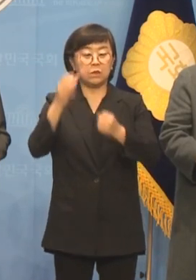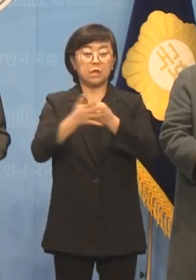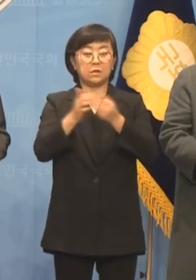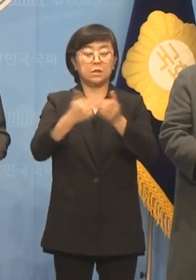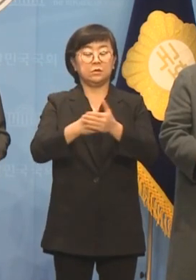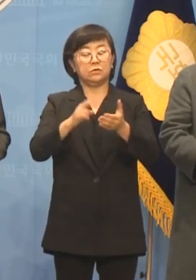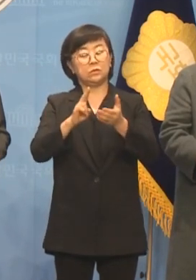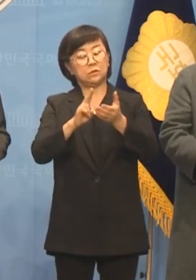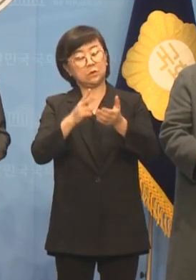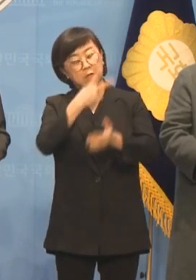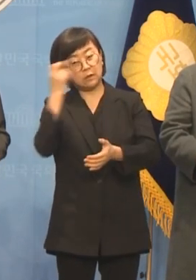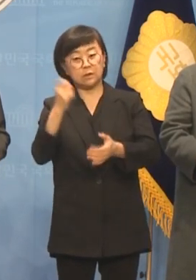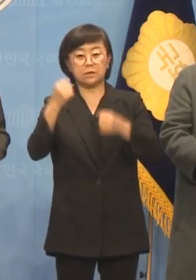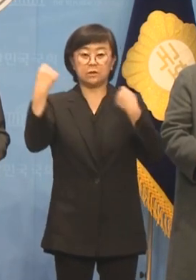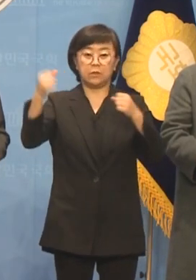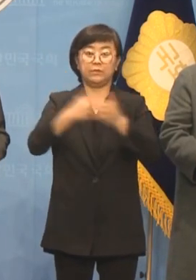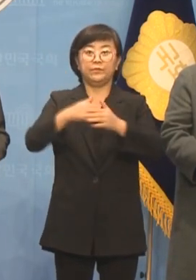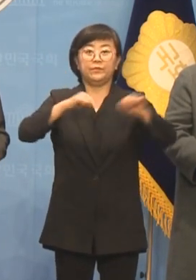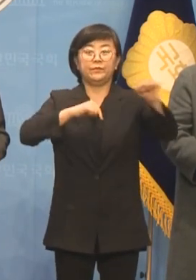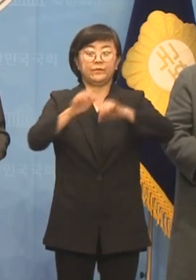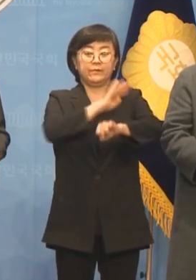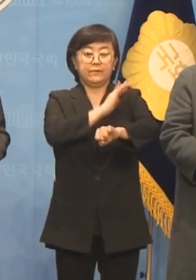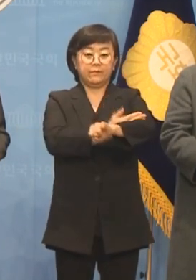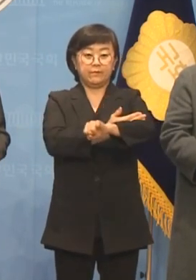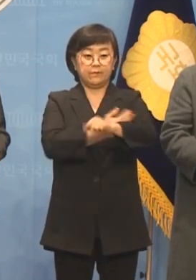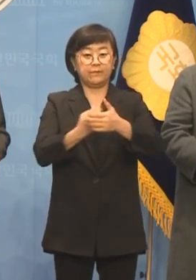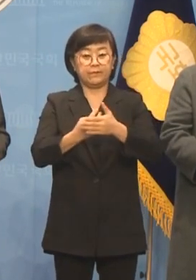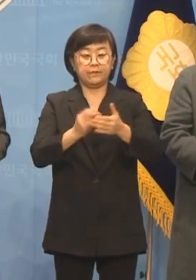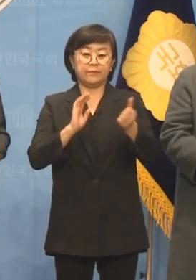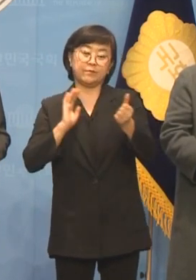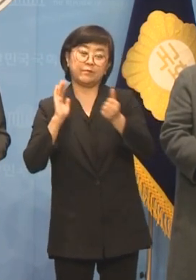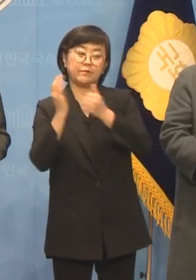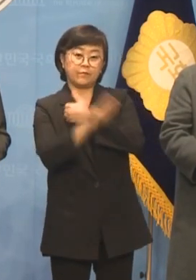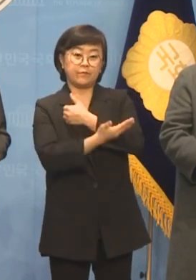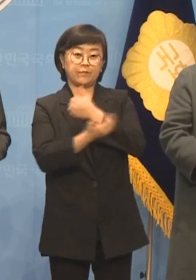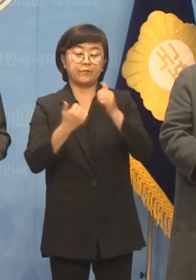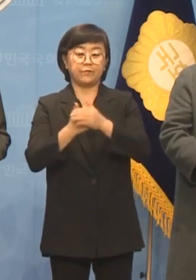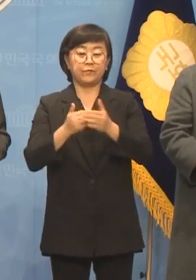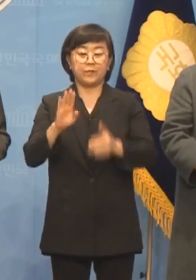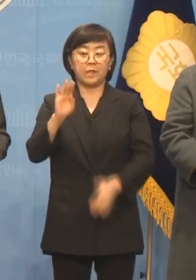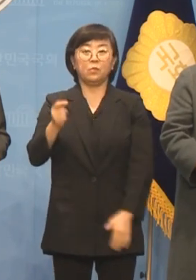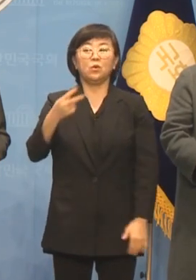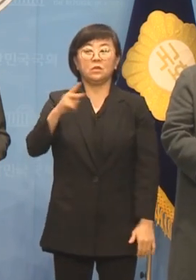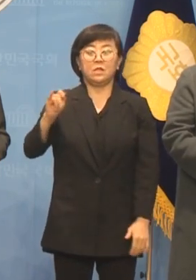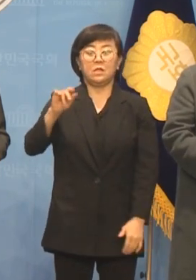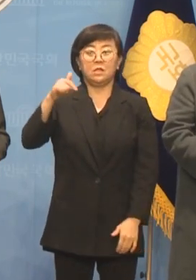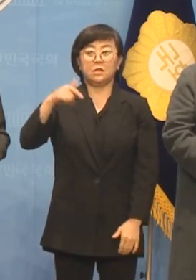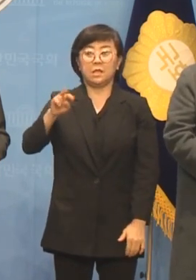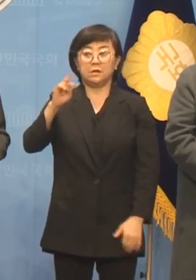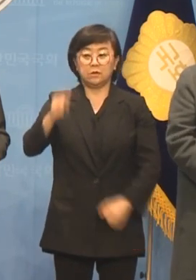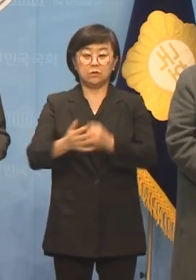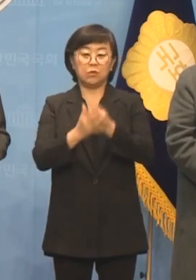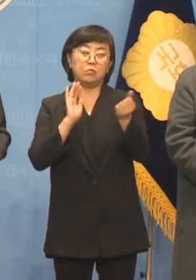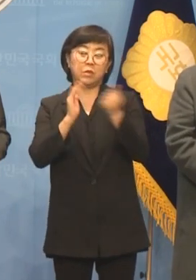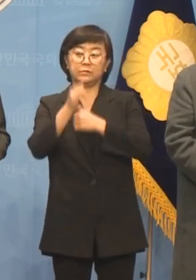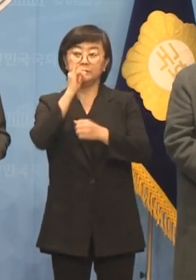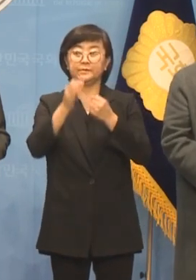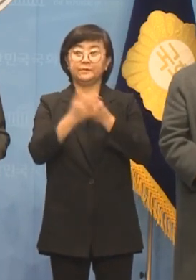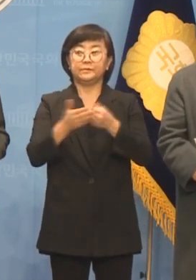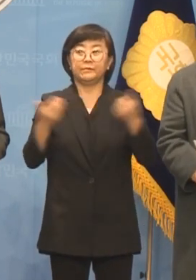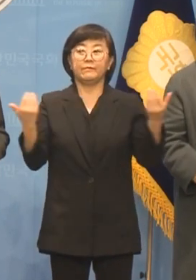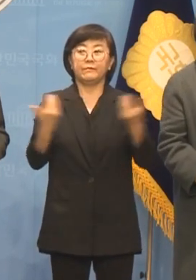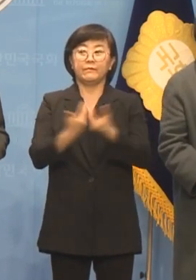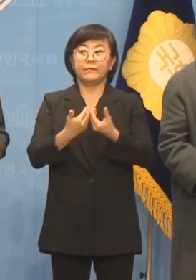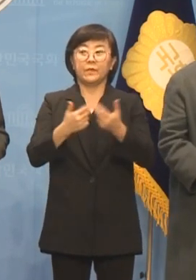하고 있습니다. 그리고 정권의 경비견, 호위무사, 보디가드로 감춰주기에 여념이 없습니다.